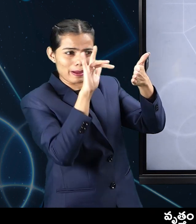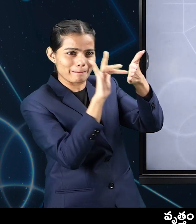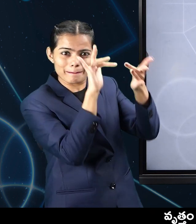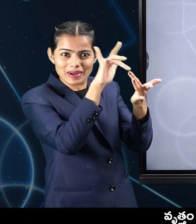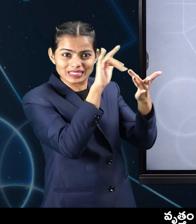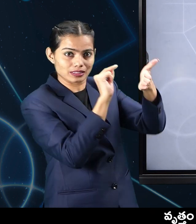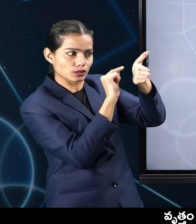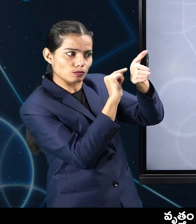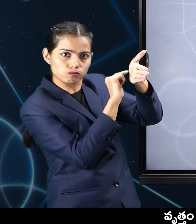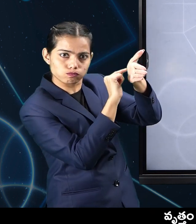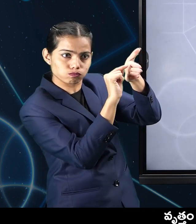అంశాలను అర్థం చేసుకోండి.